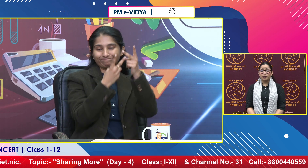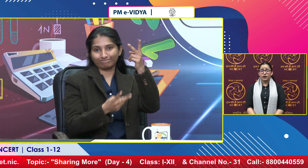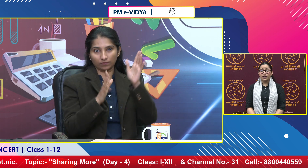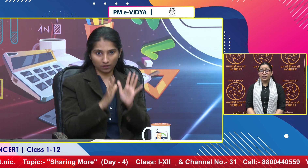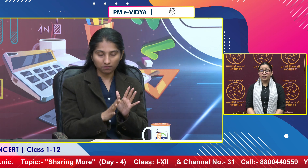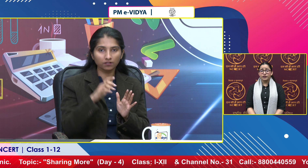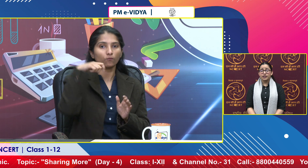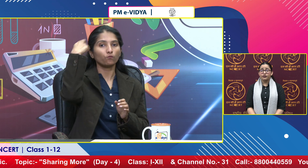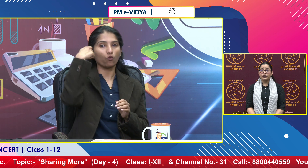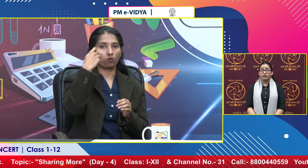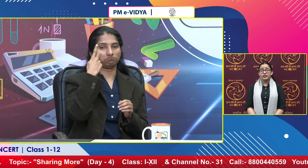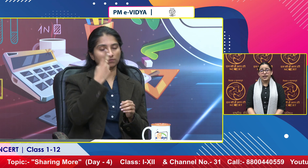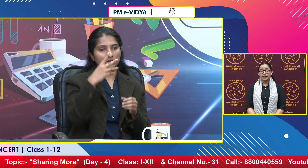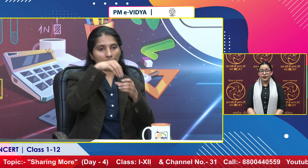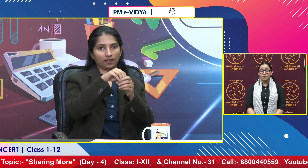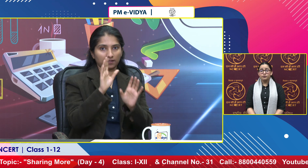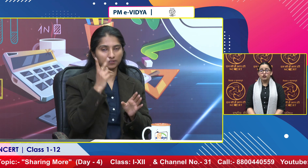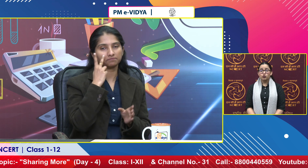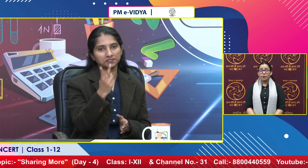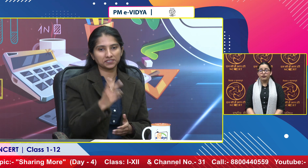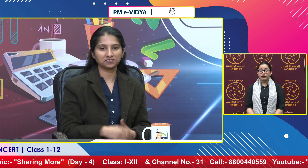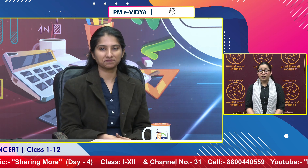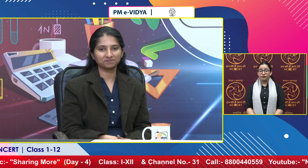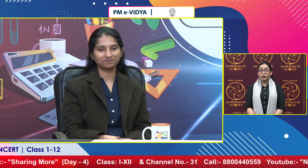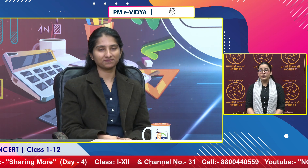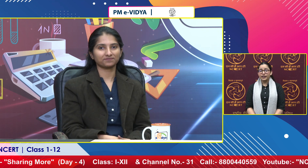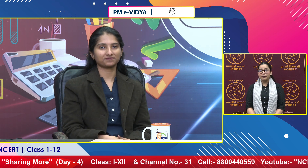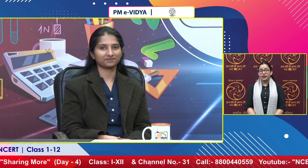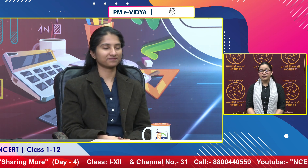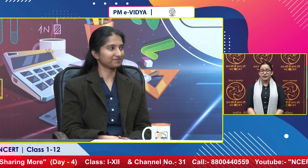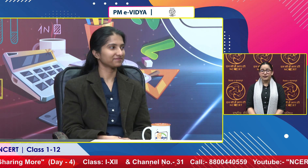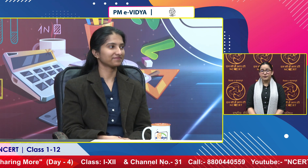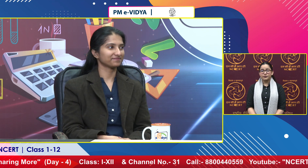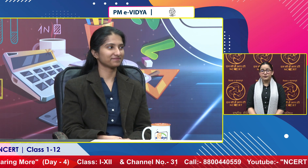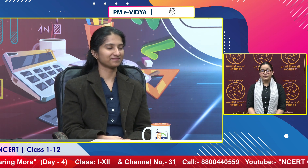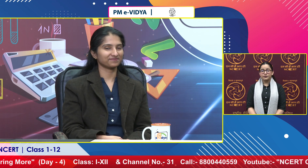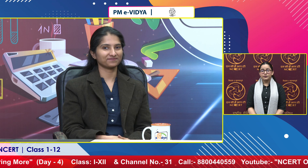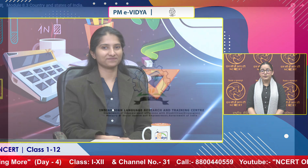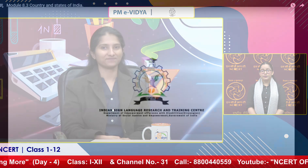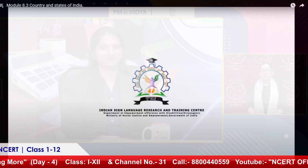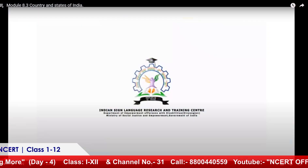सारे अलग अलग प्रकार के कंट्रीज़ के डिफरेंट डिफरेंट साइन हैं जो आप एक वीडियो में देख के भी याद कर सकते हैं।